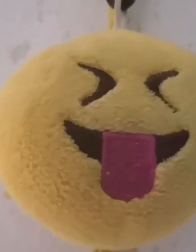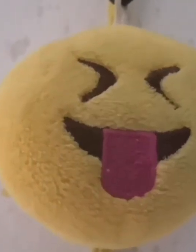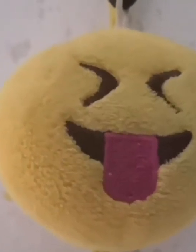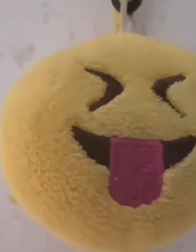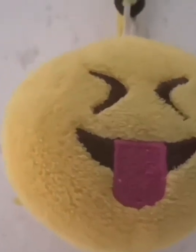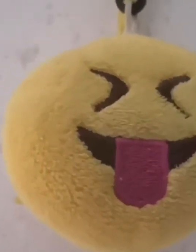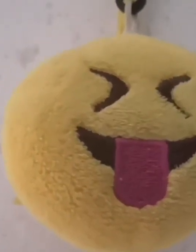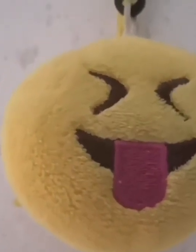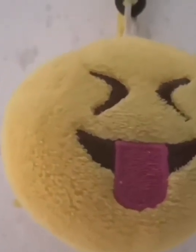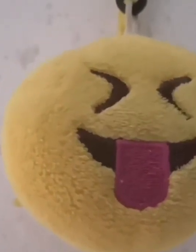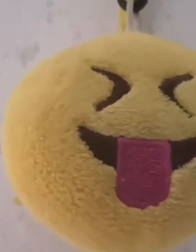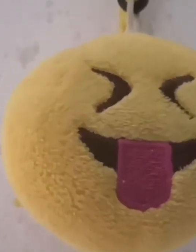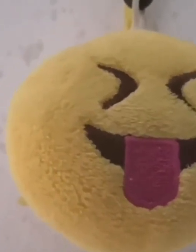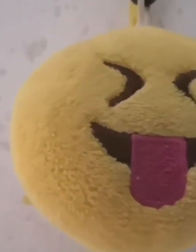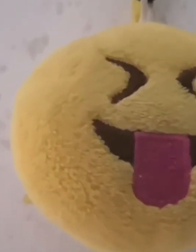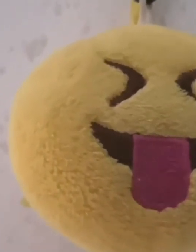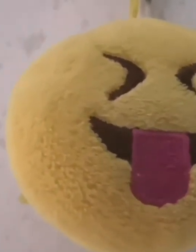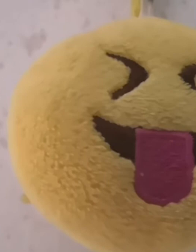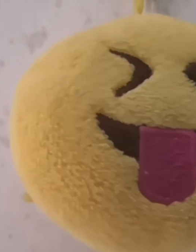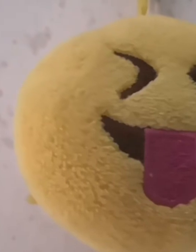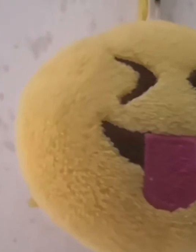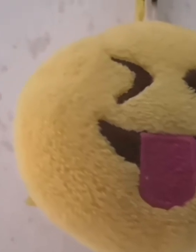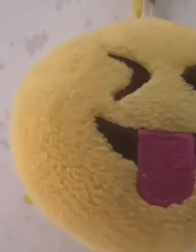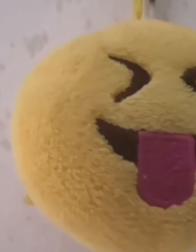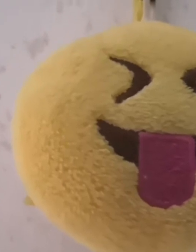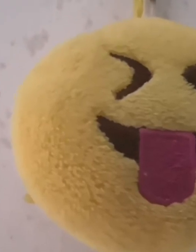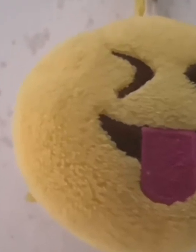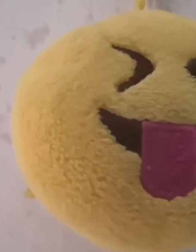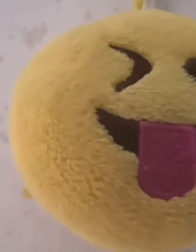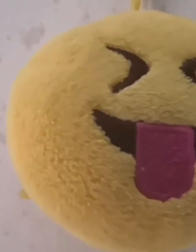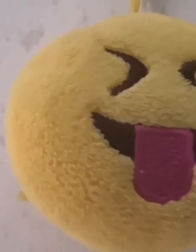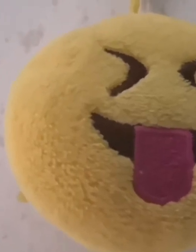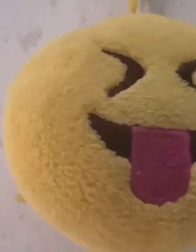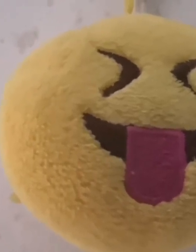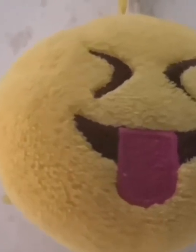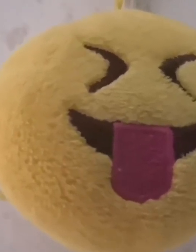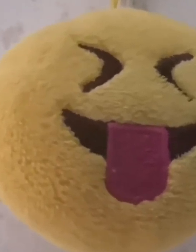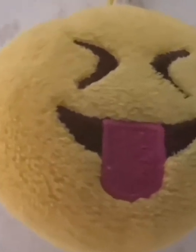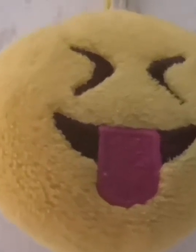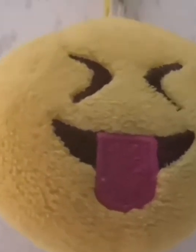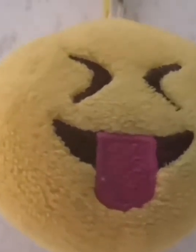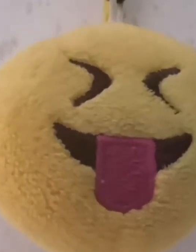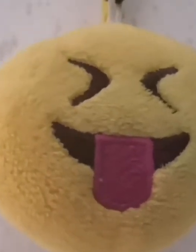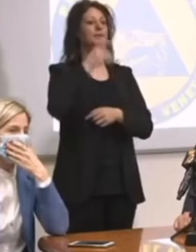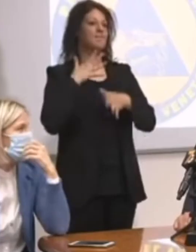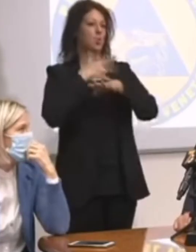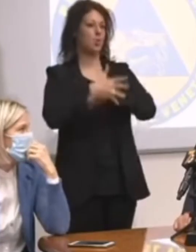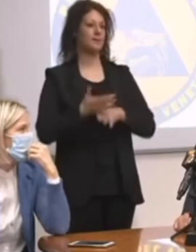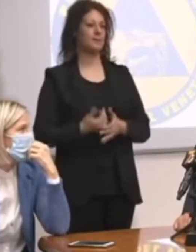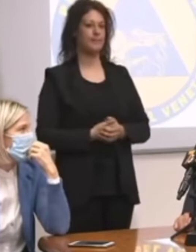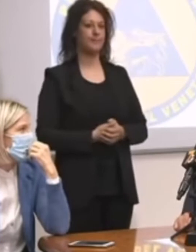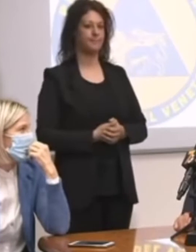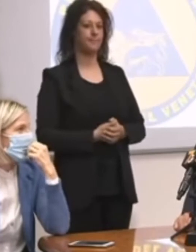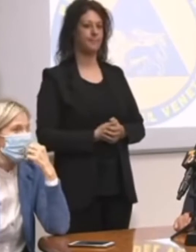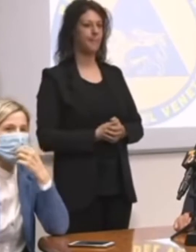E siamo sicuri che la prima preoccupazione dei cittadini sia in questo momento andare a votare? Io sono sempre